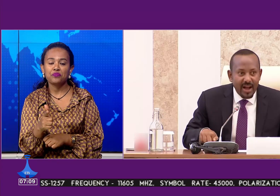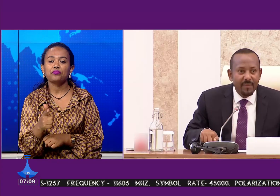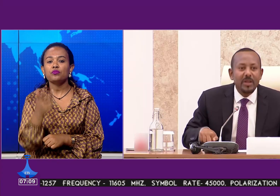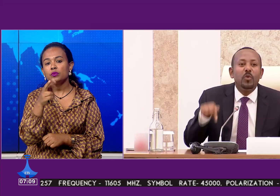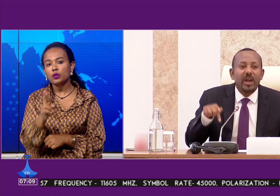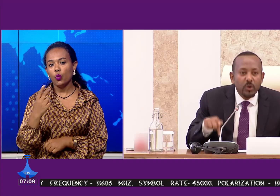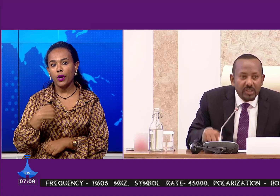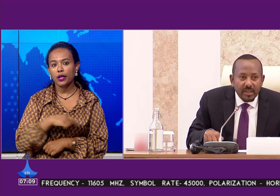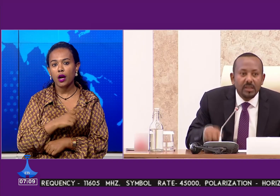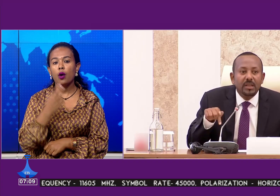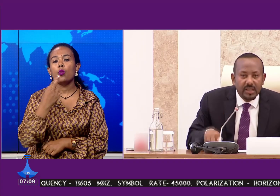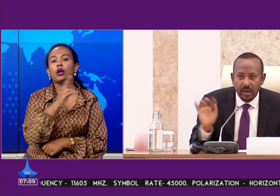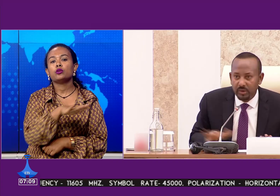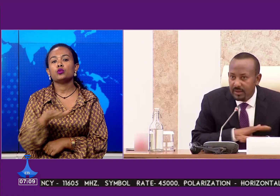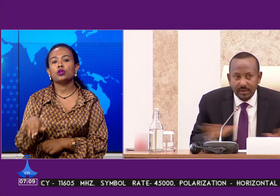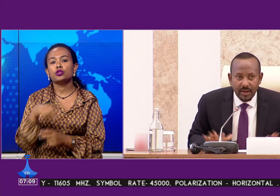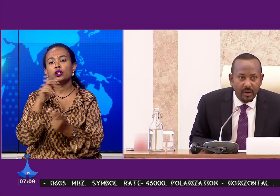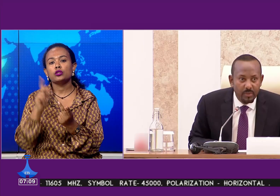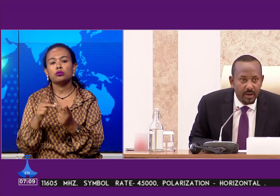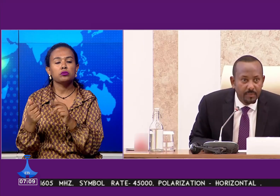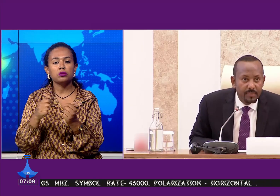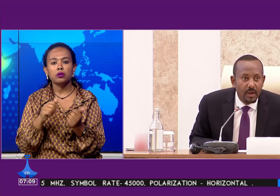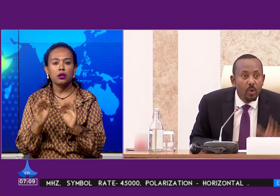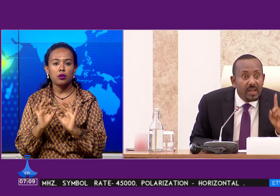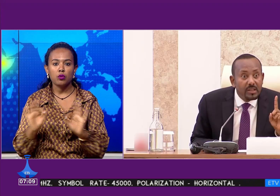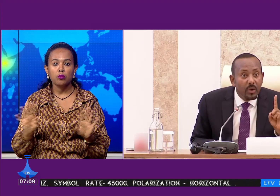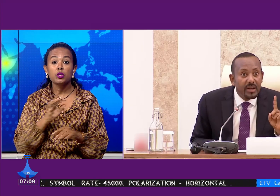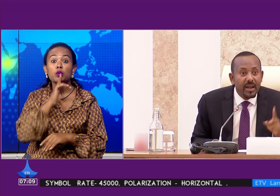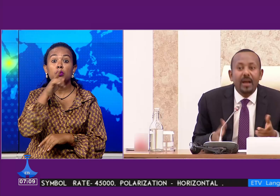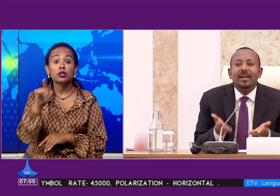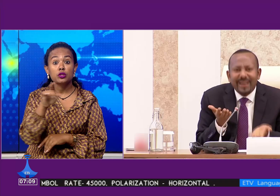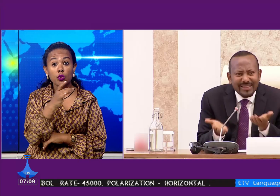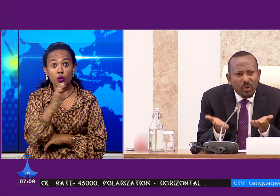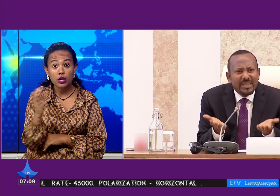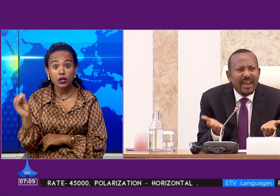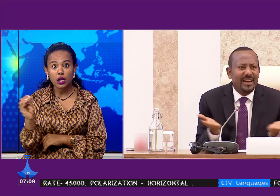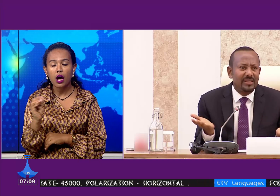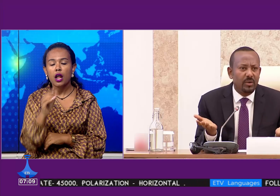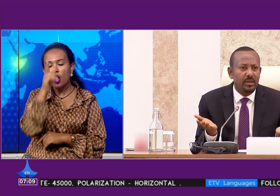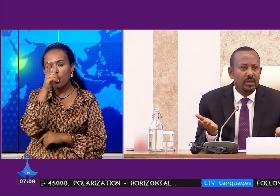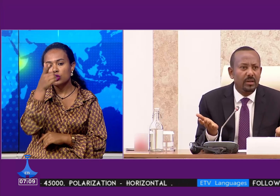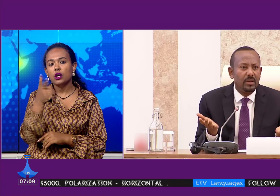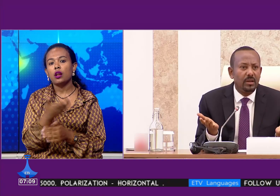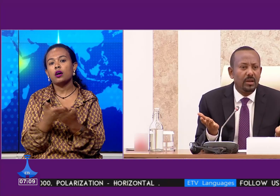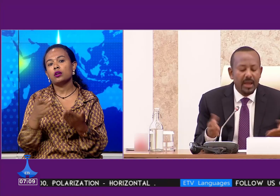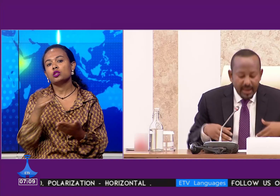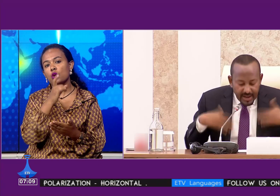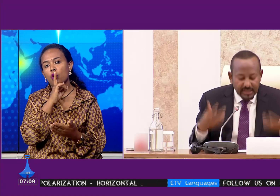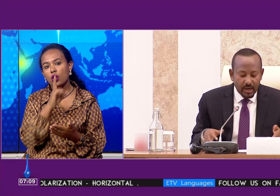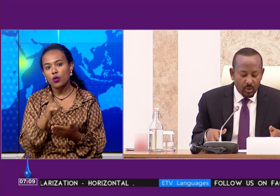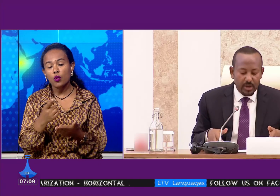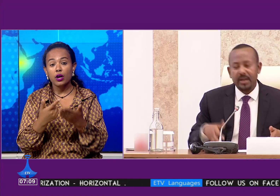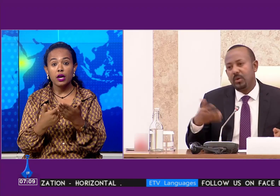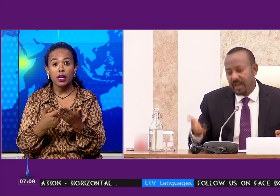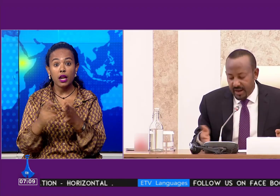ወይኛ ወይ ልጆቻችን ያሳኩታል። ጥርጣሬ የለውም። ይሄ እውነት ስለሆነና ራሽ ሎጂካል ነገር ስለሆነ ይሄን